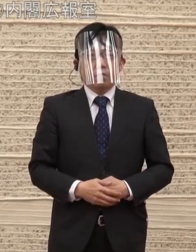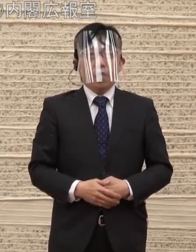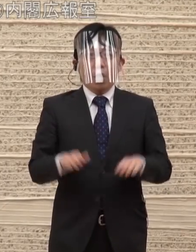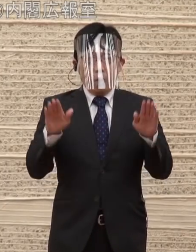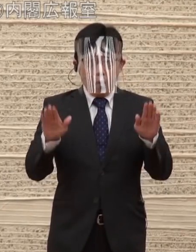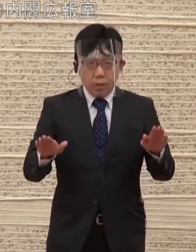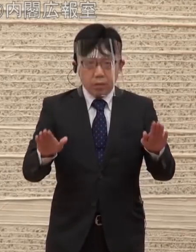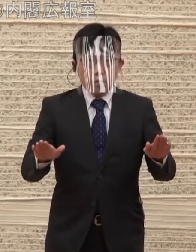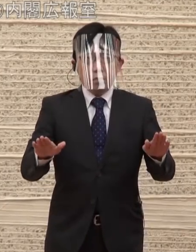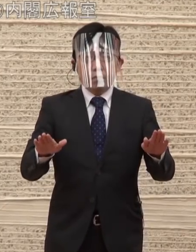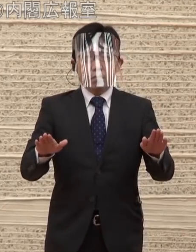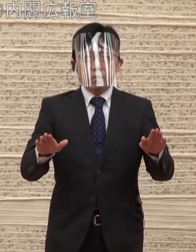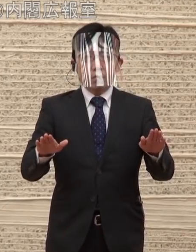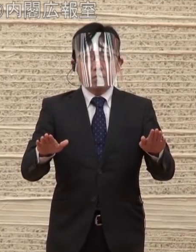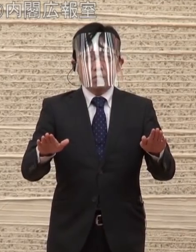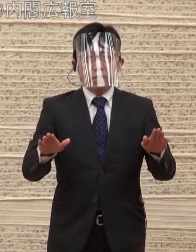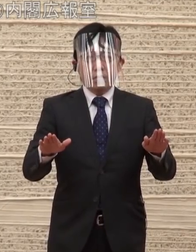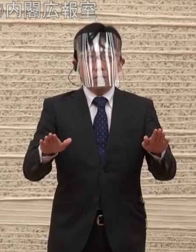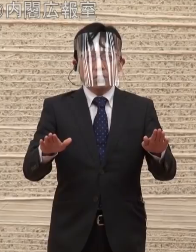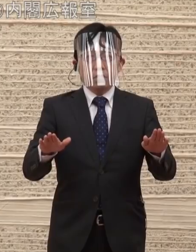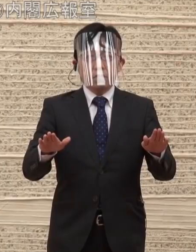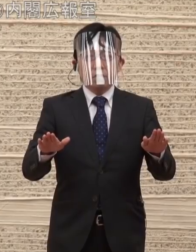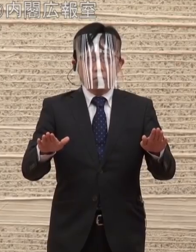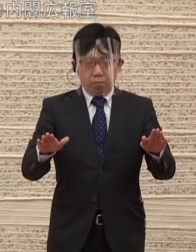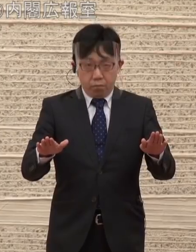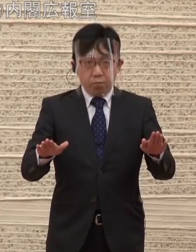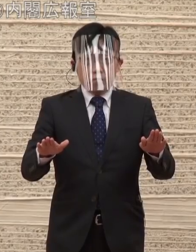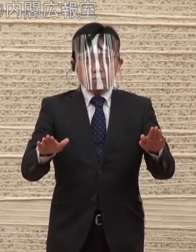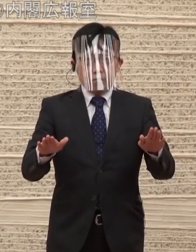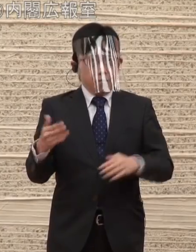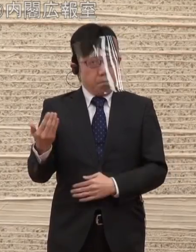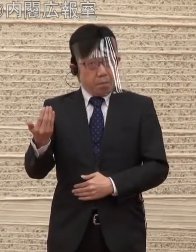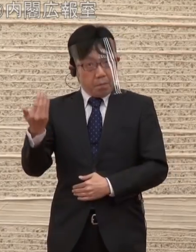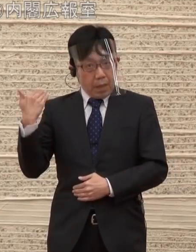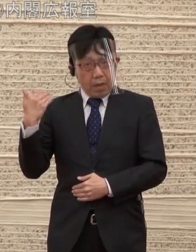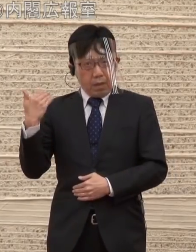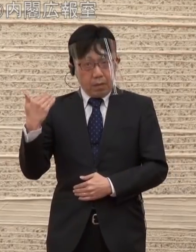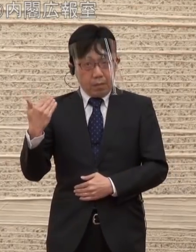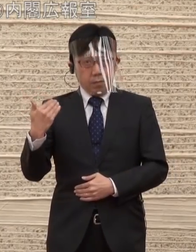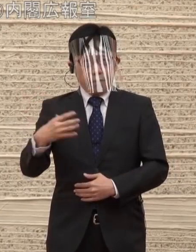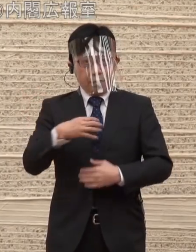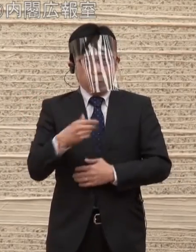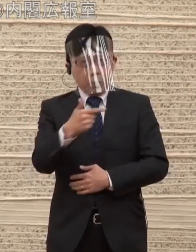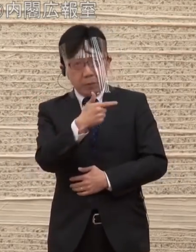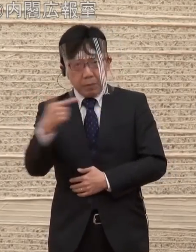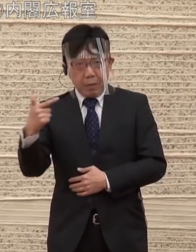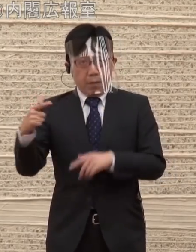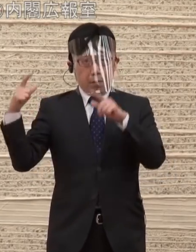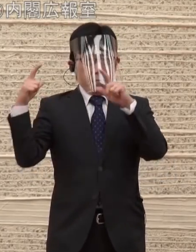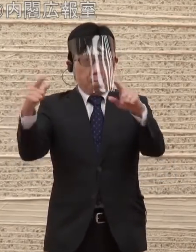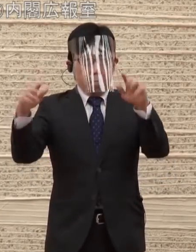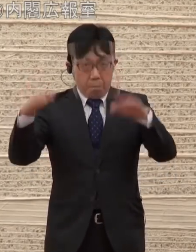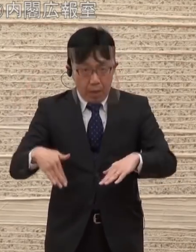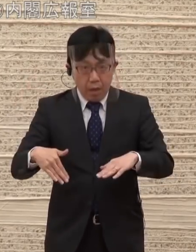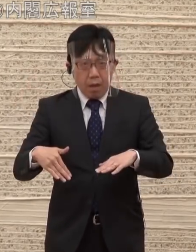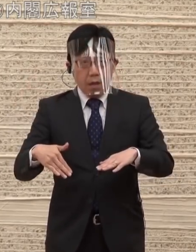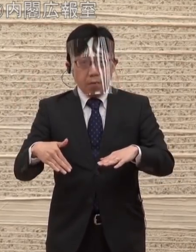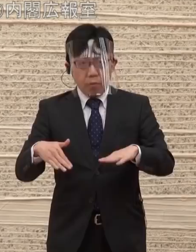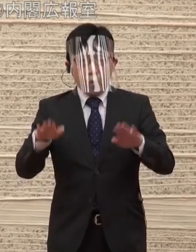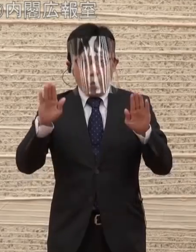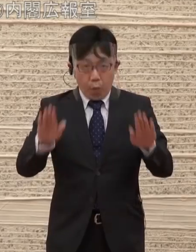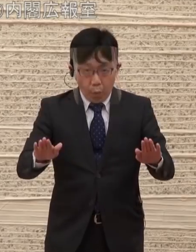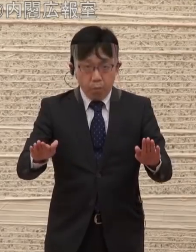本日研究したい宣言を全国匂い解除